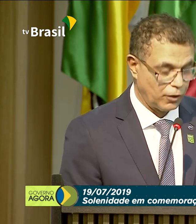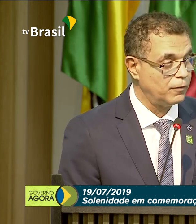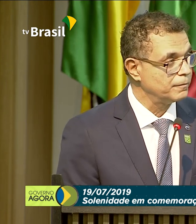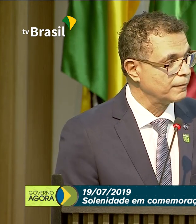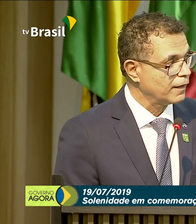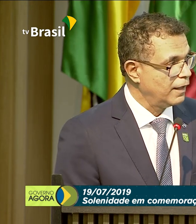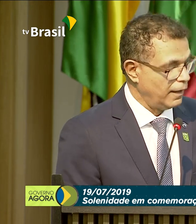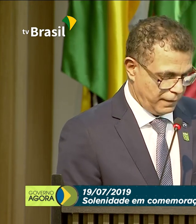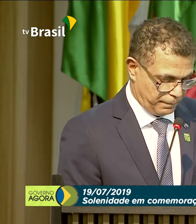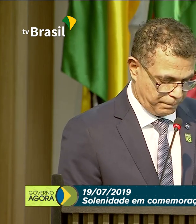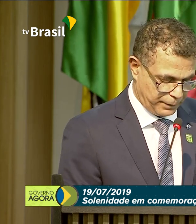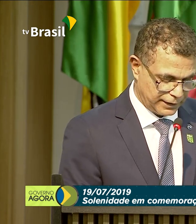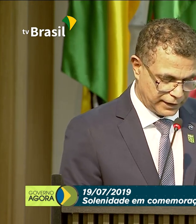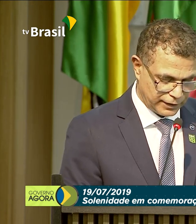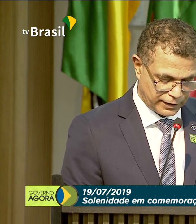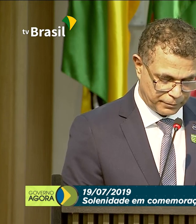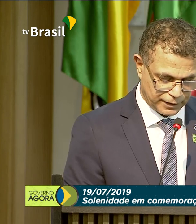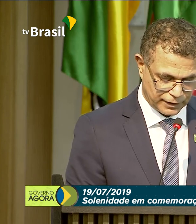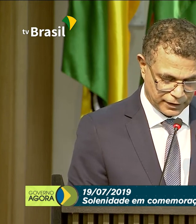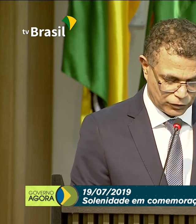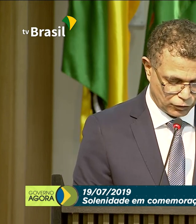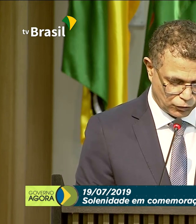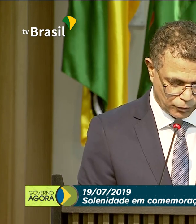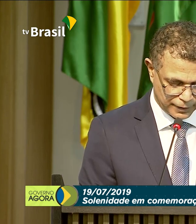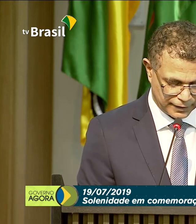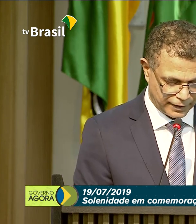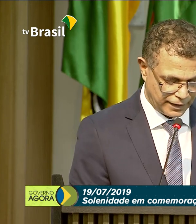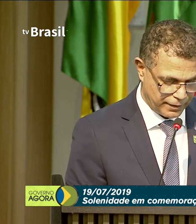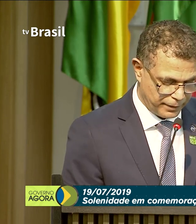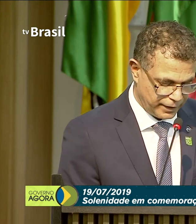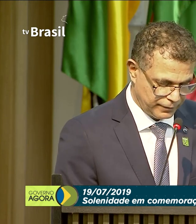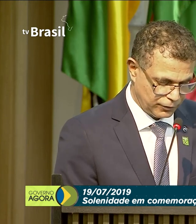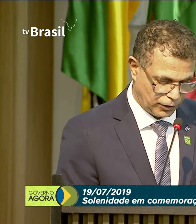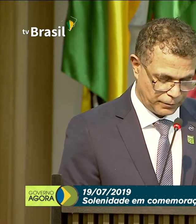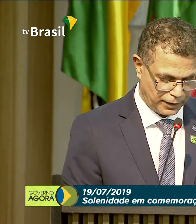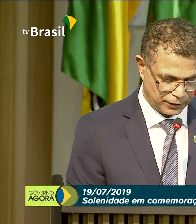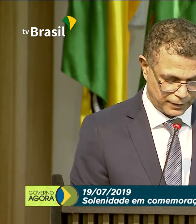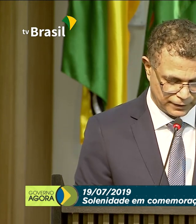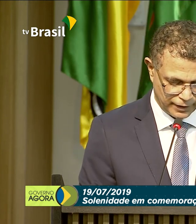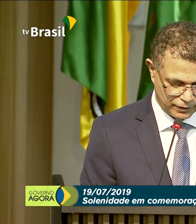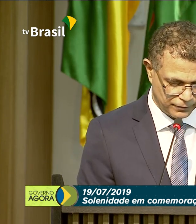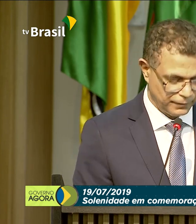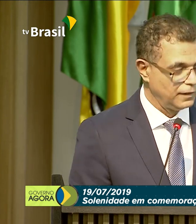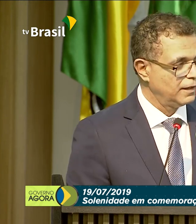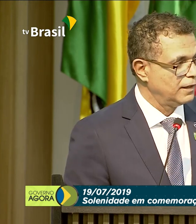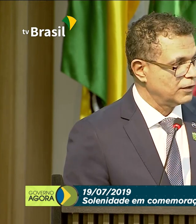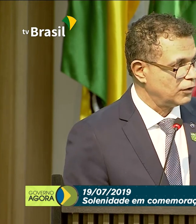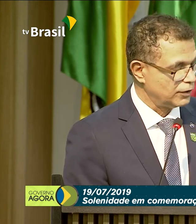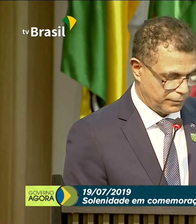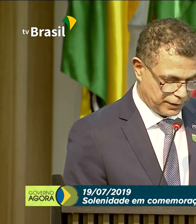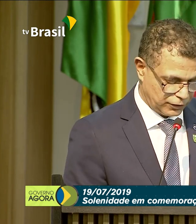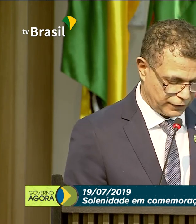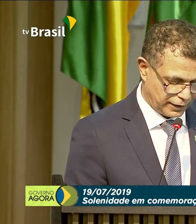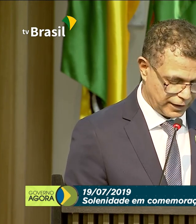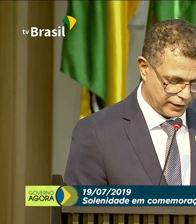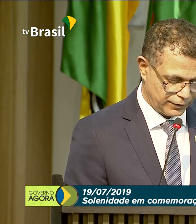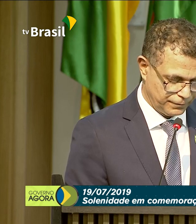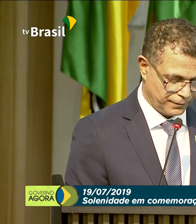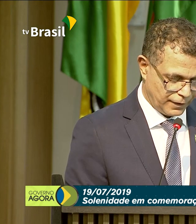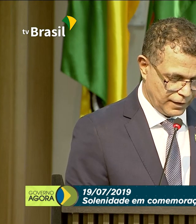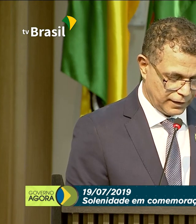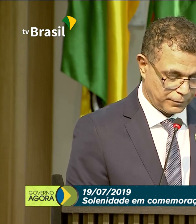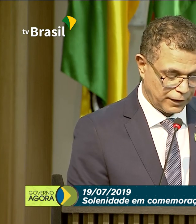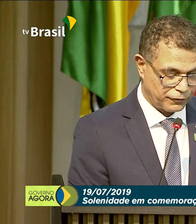de futebol, presidentes e representantes dos clubes da Série A e B do Campeonato Brasileiro, senhores deputados